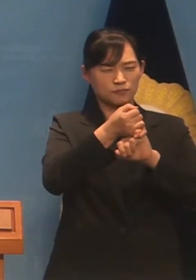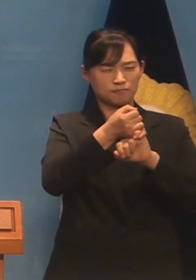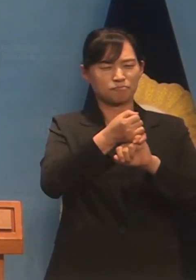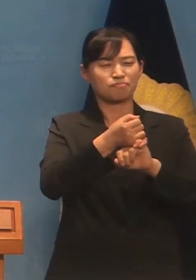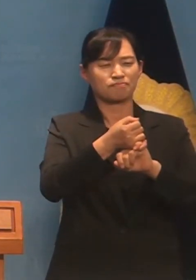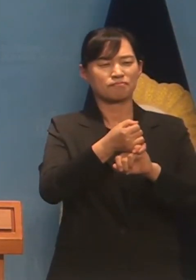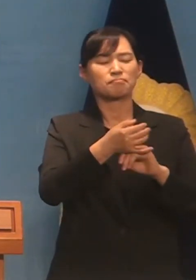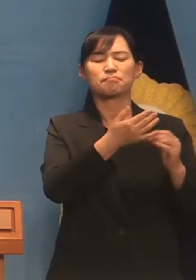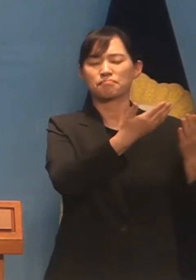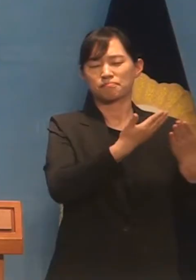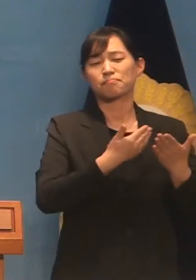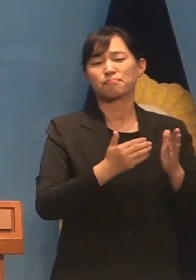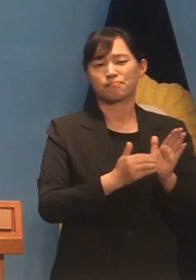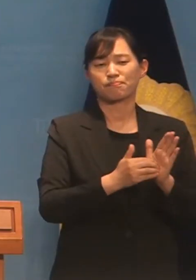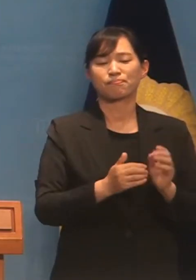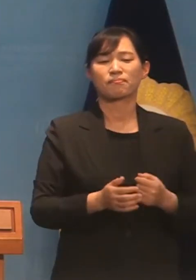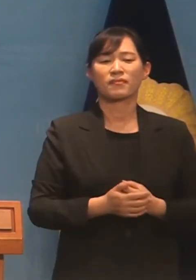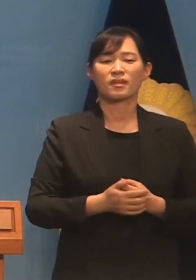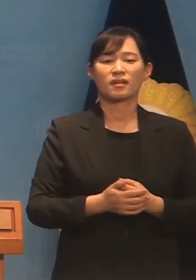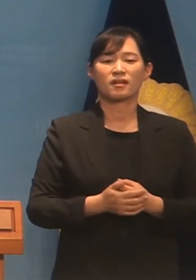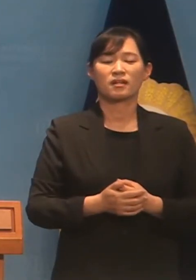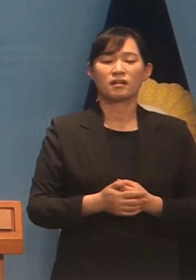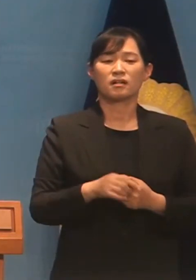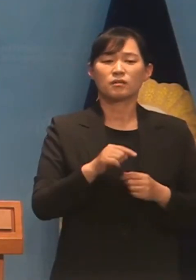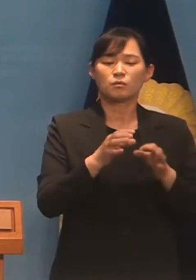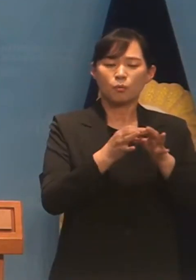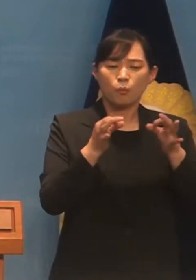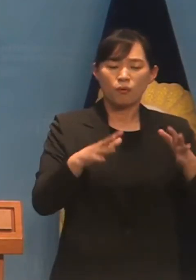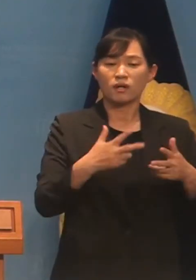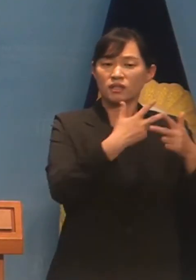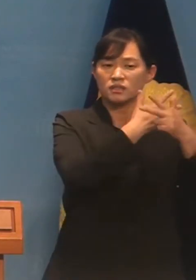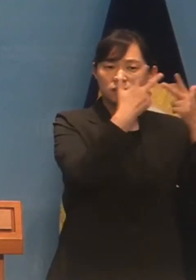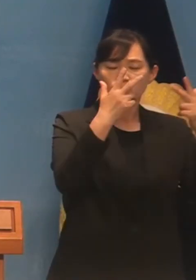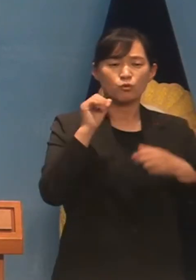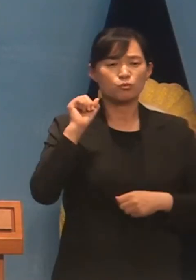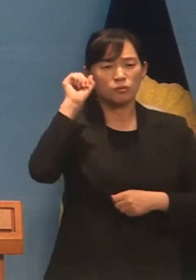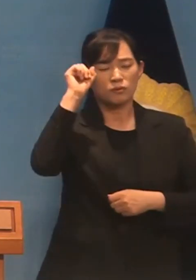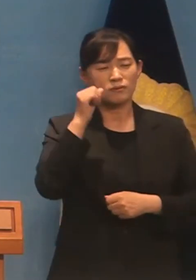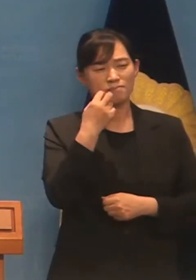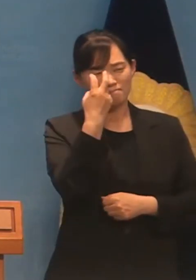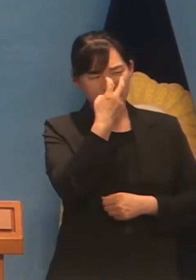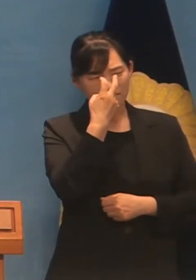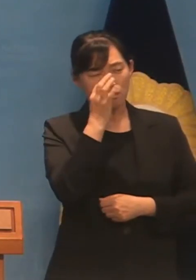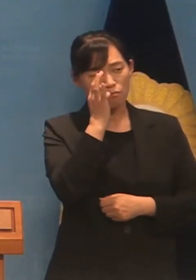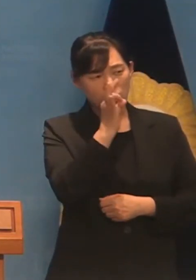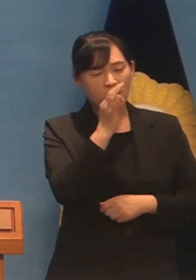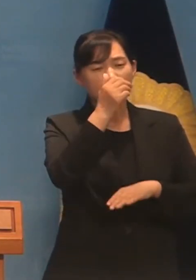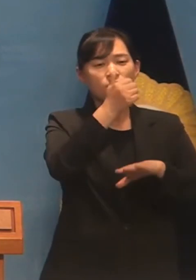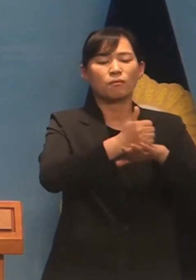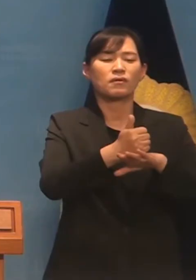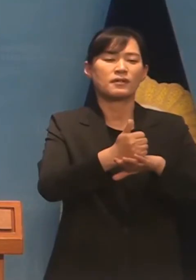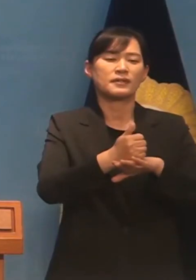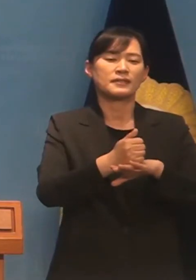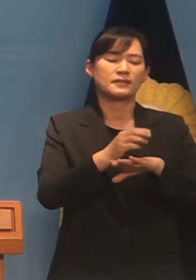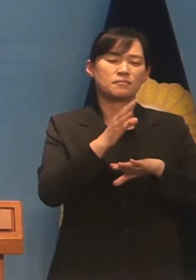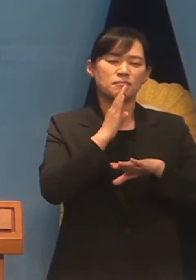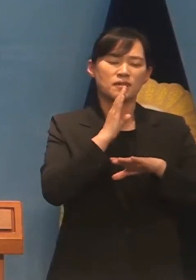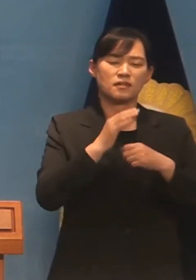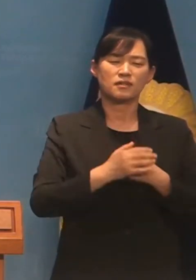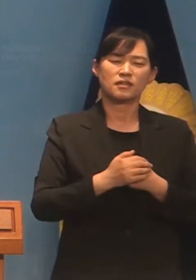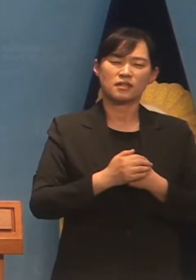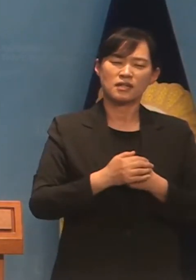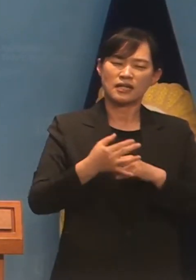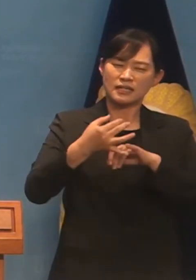다짐을 받았습니다. 저희는 그동안 이재명 후보를 지켜봐온 결과 그가